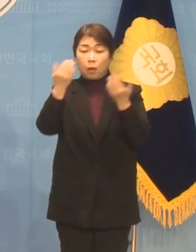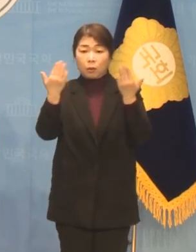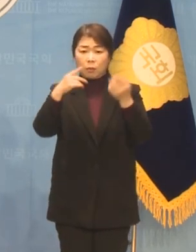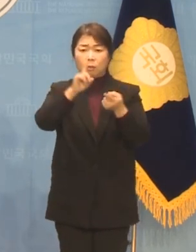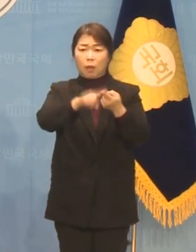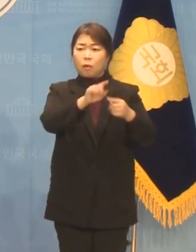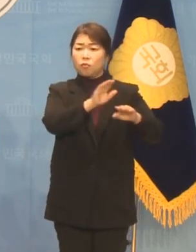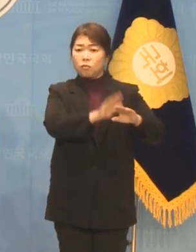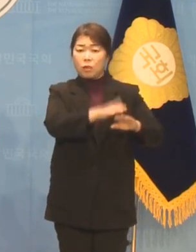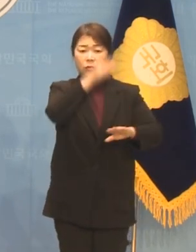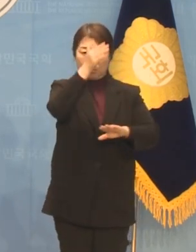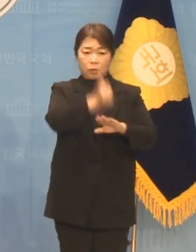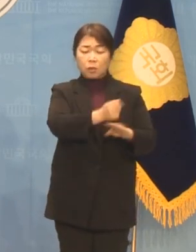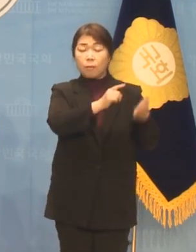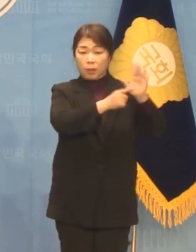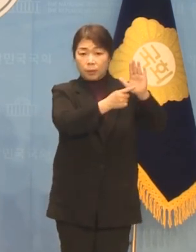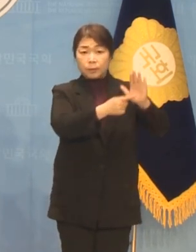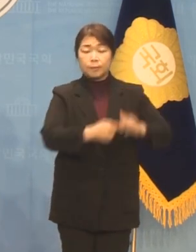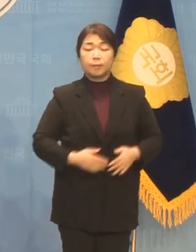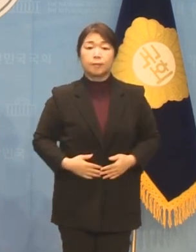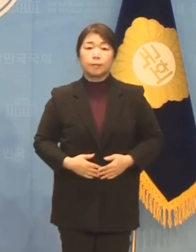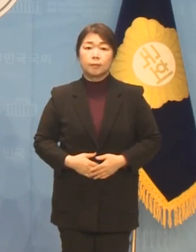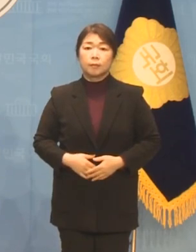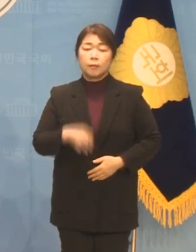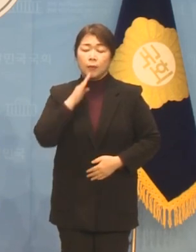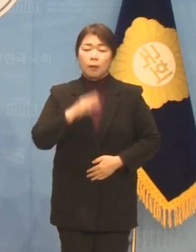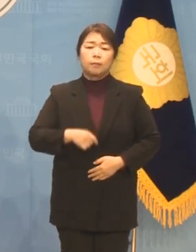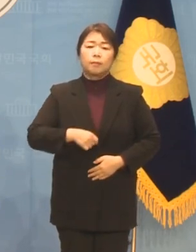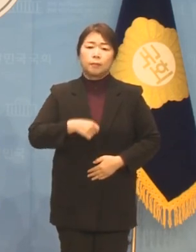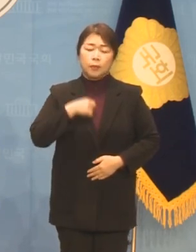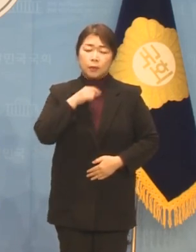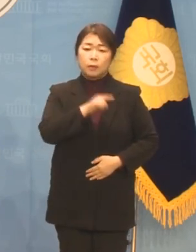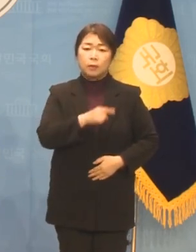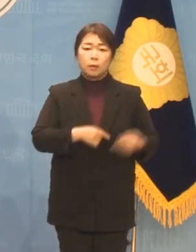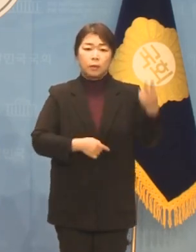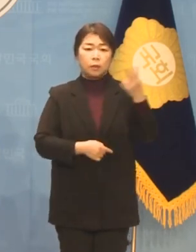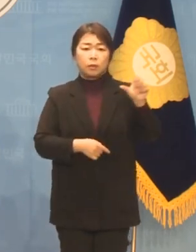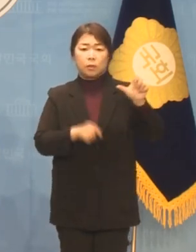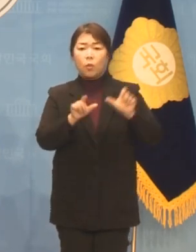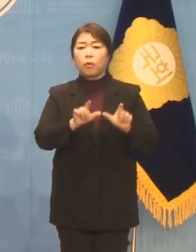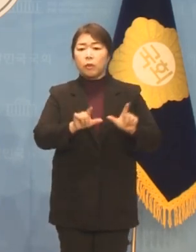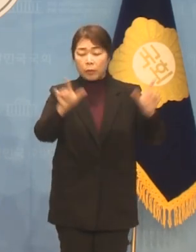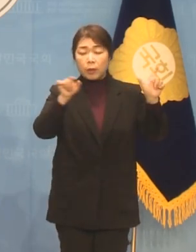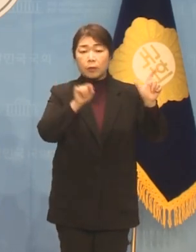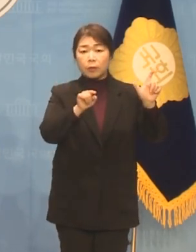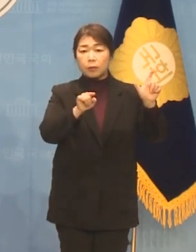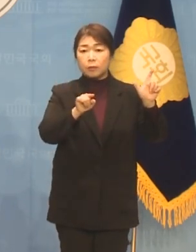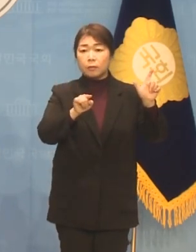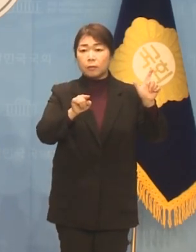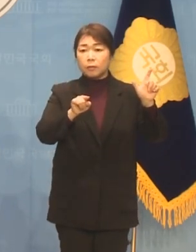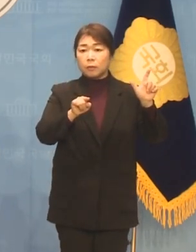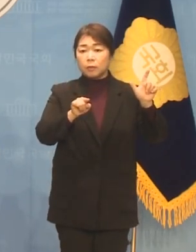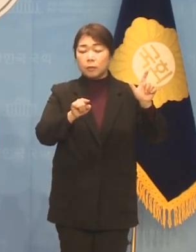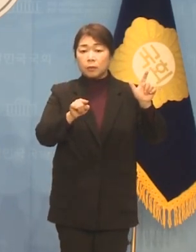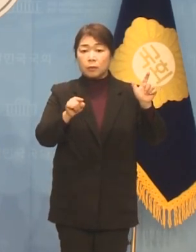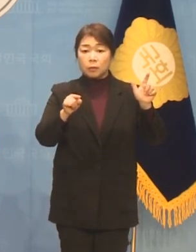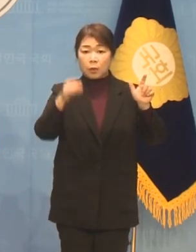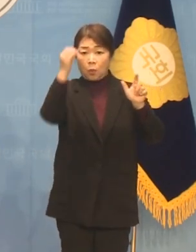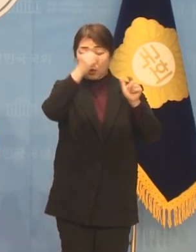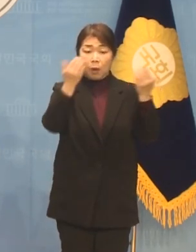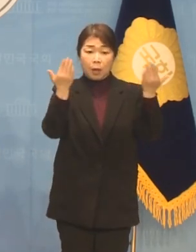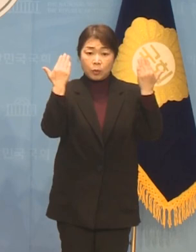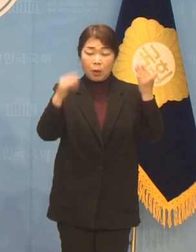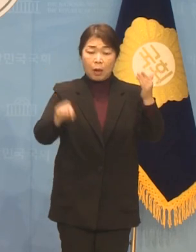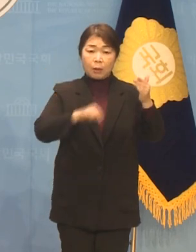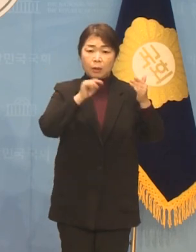결정을 발표했습니다. 사실은 이것은 2025년에는 우리 고등학교